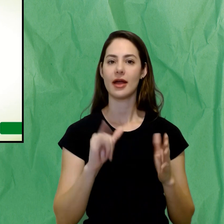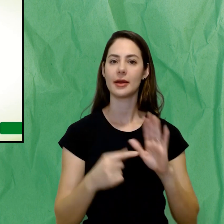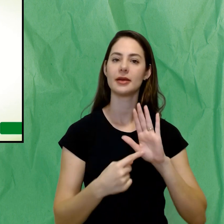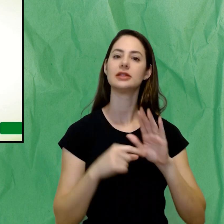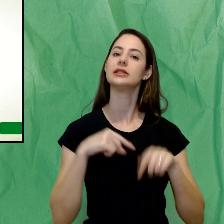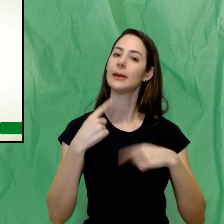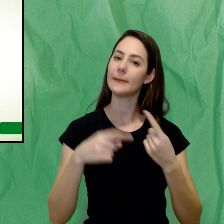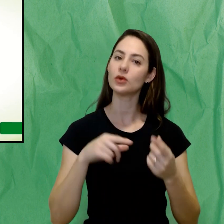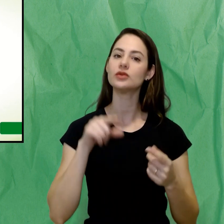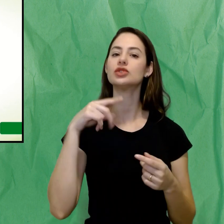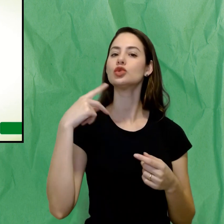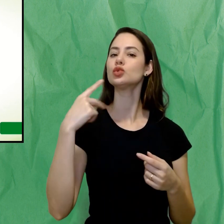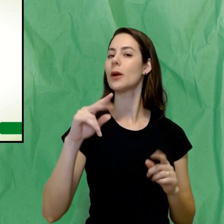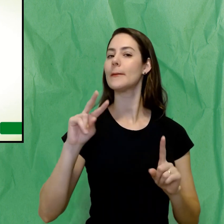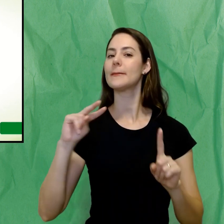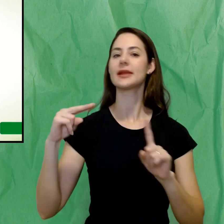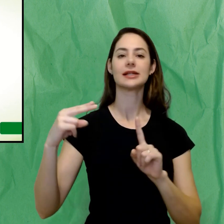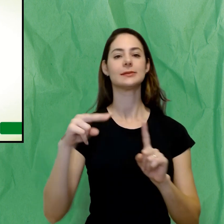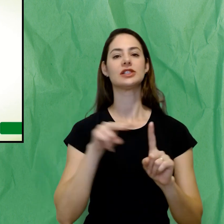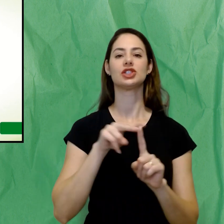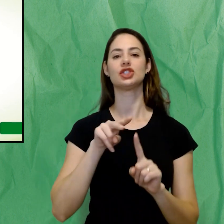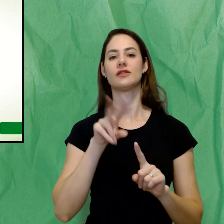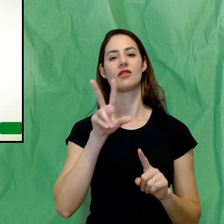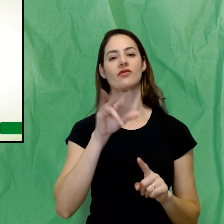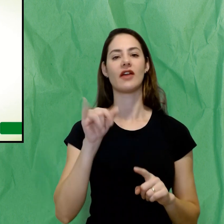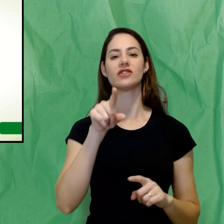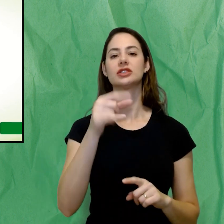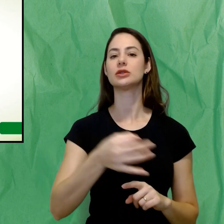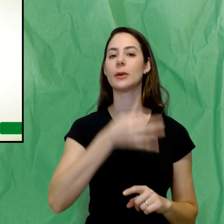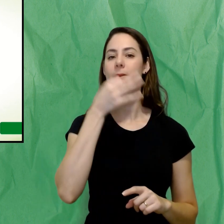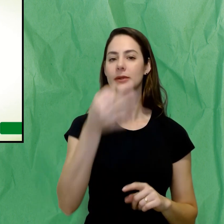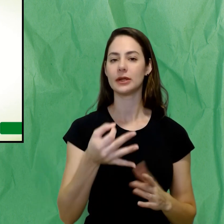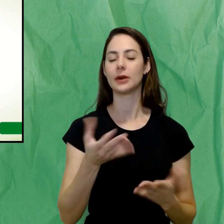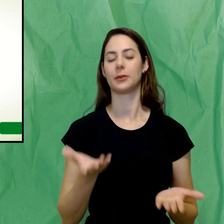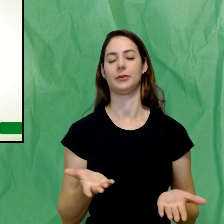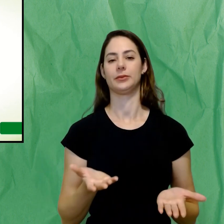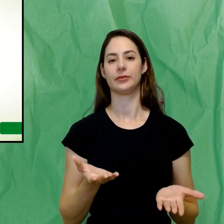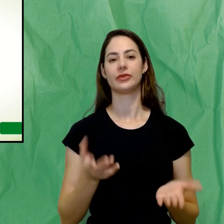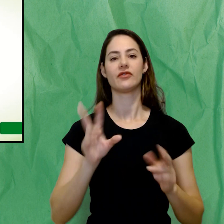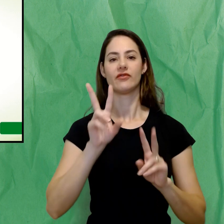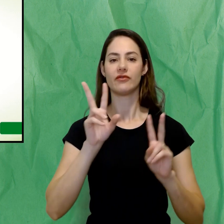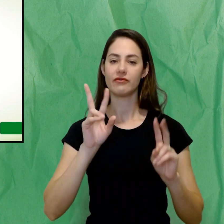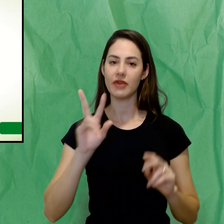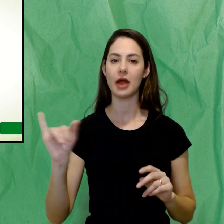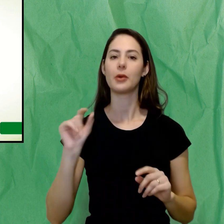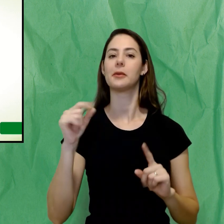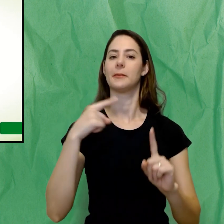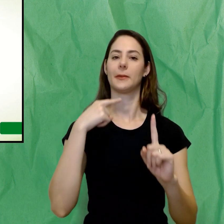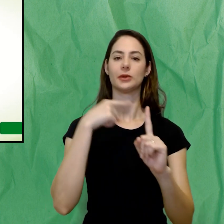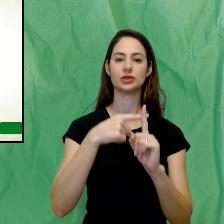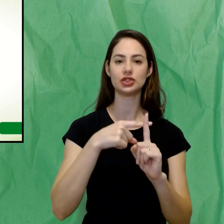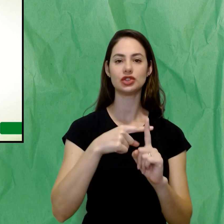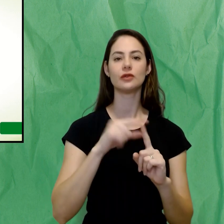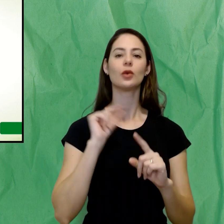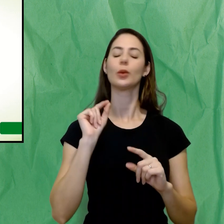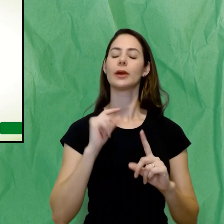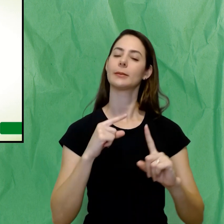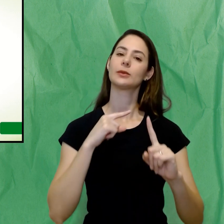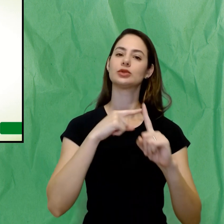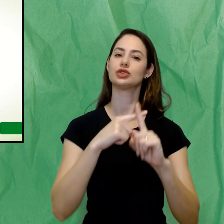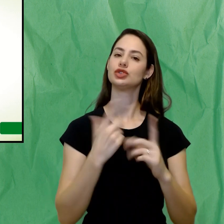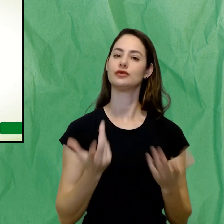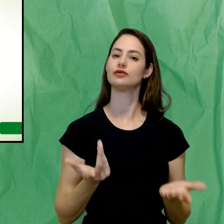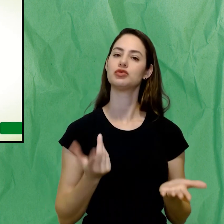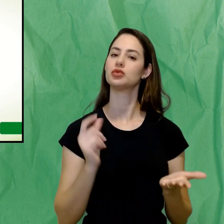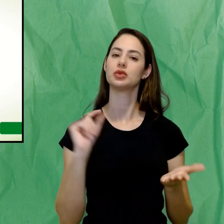ou menos o viés da sua crítica, né. Então, se vai ser algo que você vai destacar positivamente, quais são os aspectos que você vai destacar na